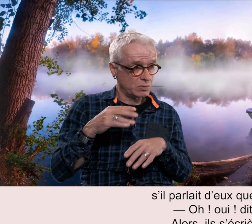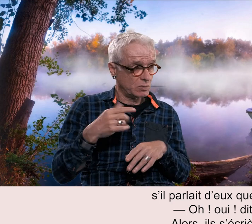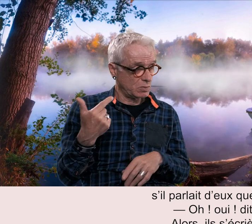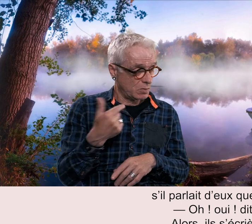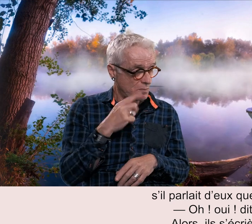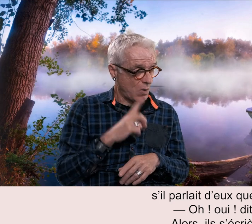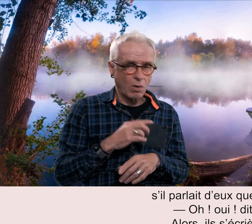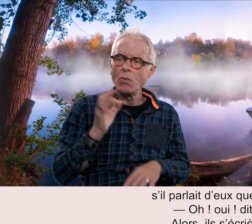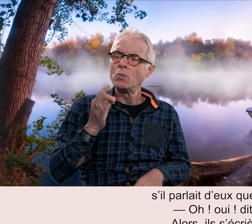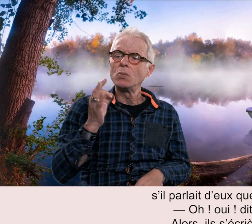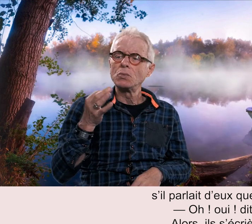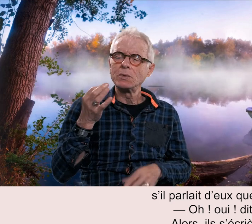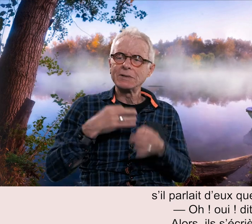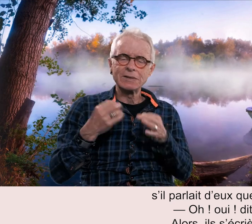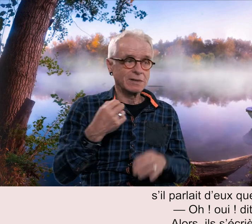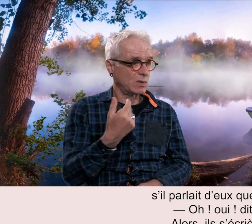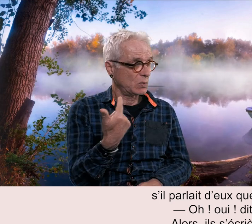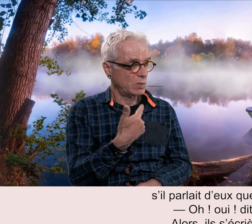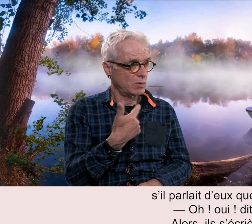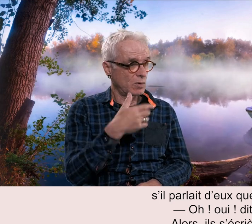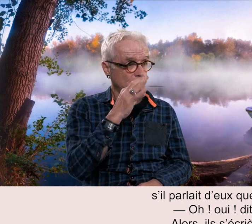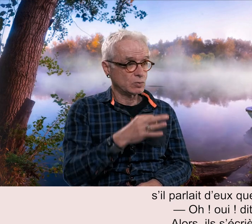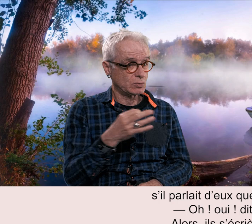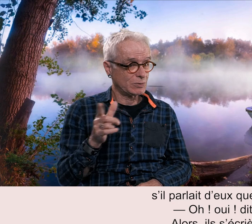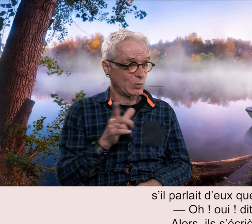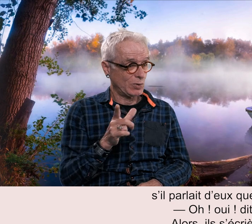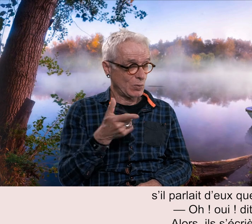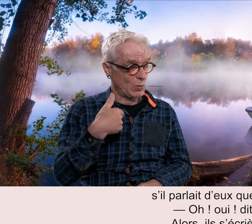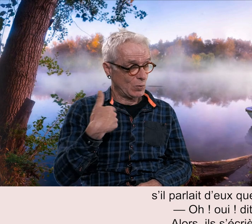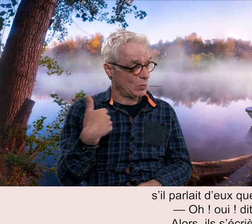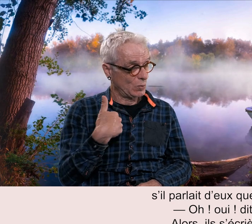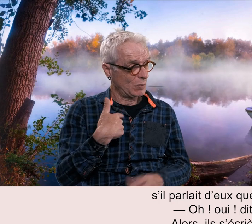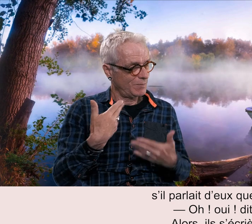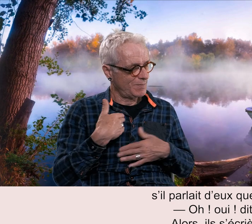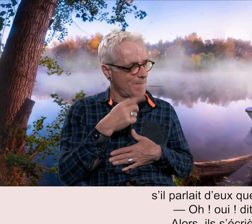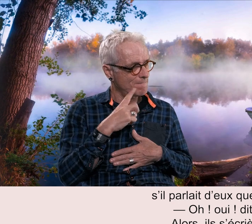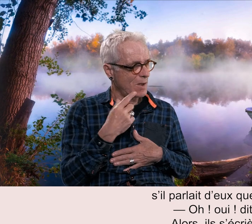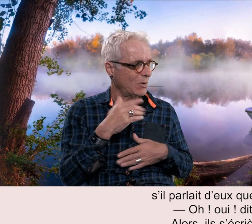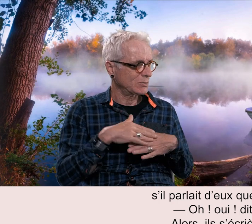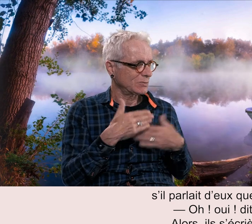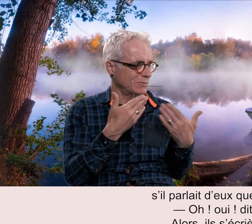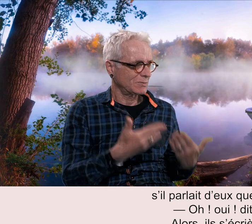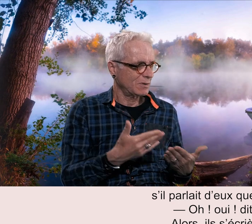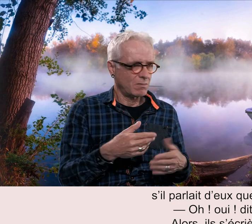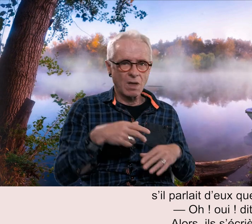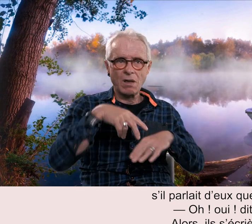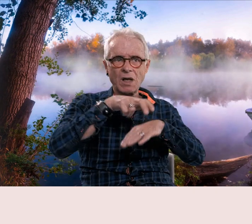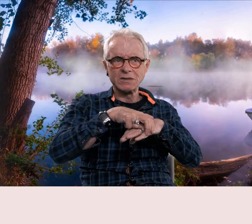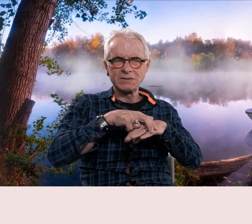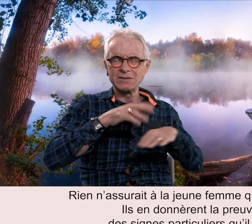oui ! » dit-elle. Alors ils s'écrièrent « Eh bien c'est nous ! » Et ils s'assirent, étant fort là et recrues de fatigue.